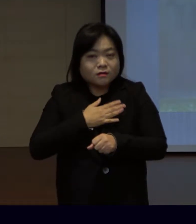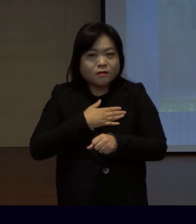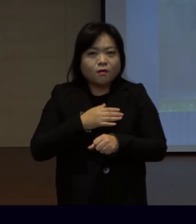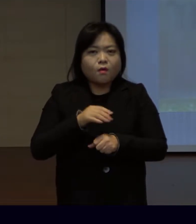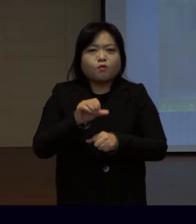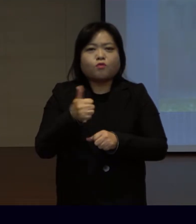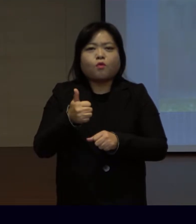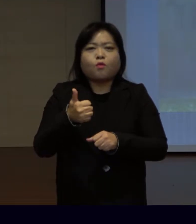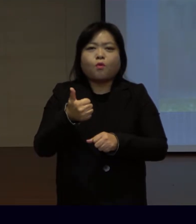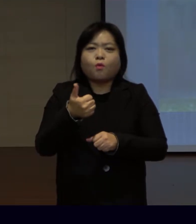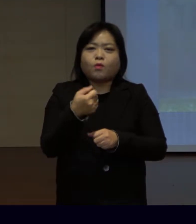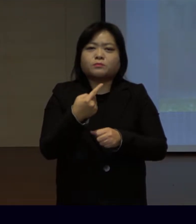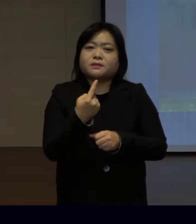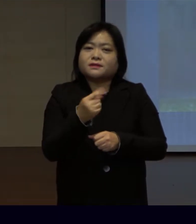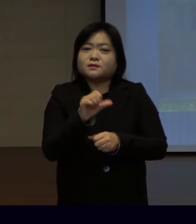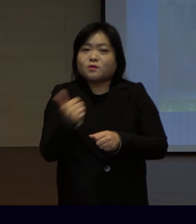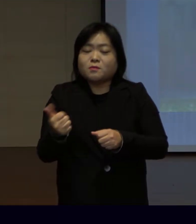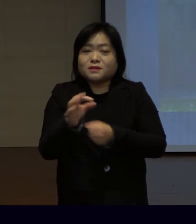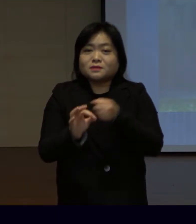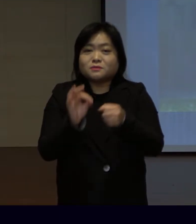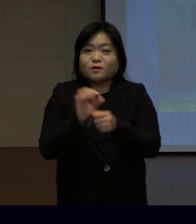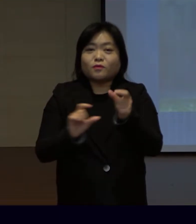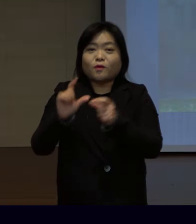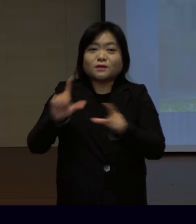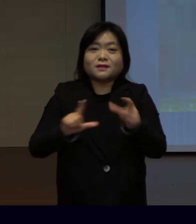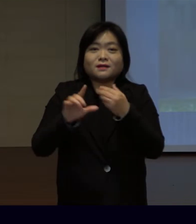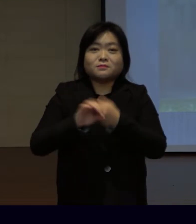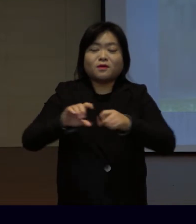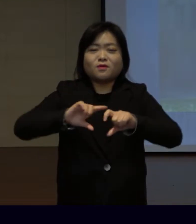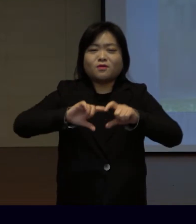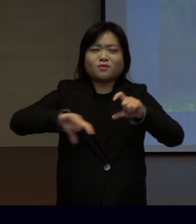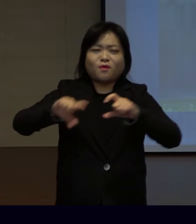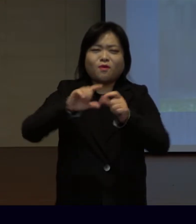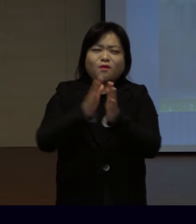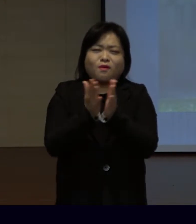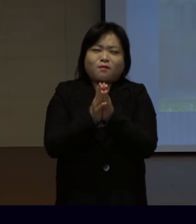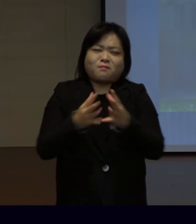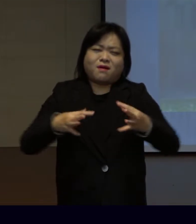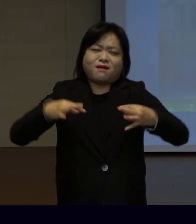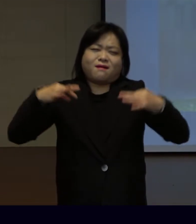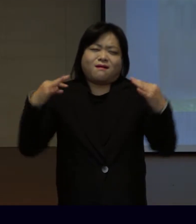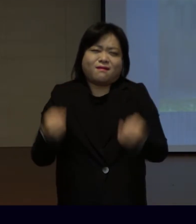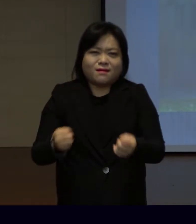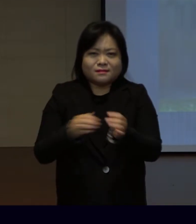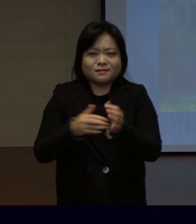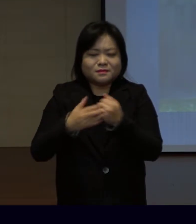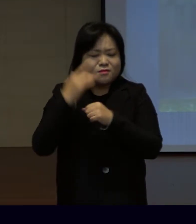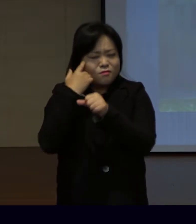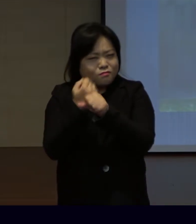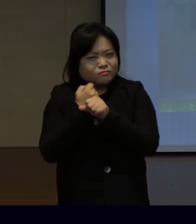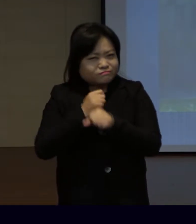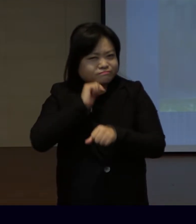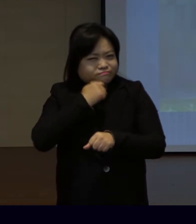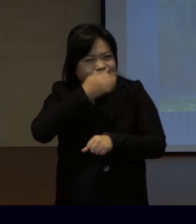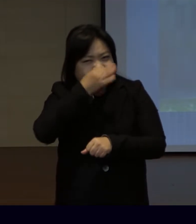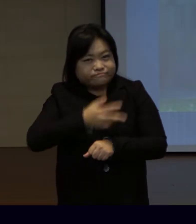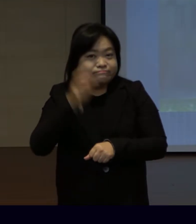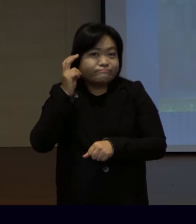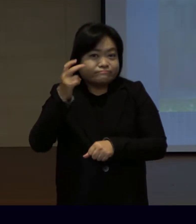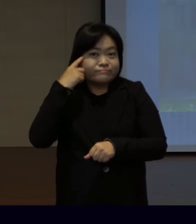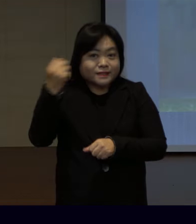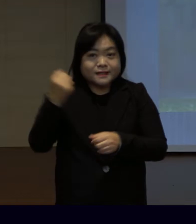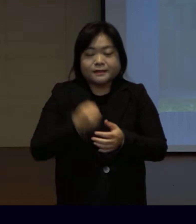죽었으니 다행이지 뭐 한 10년 더 살았으면 정말 얼마나 더 괴로웠을까 그런 생각을 많이 합니다. 이 사람의 작품의